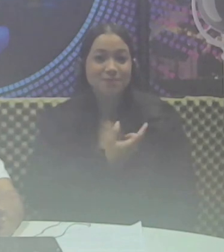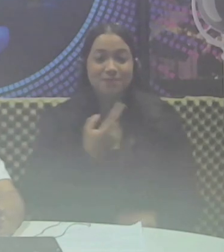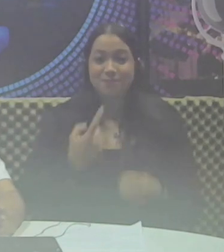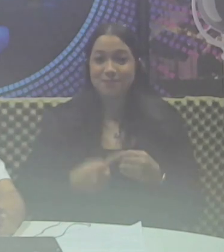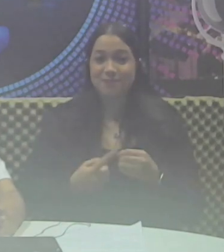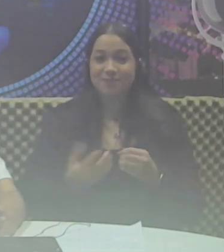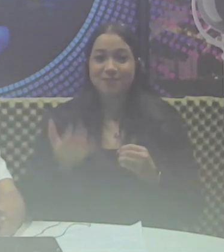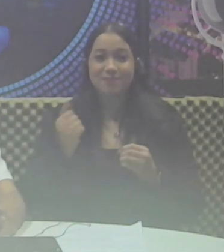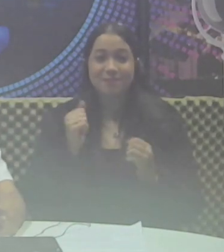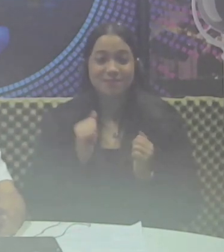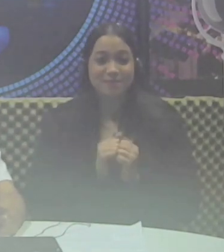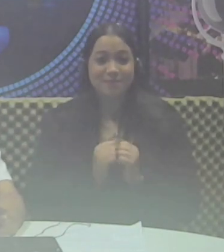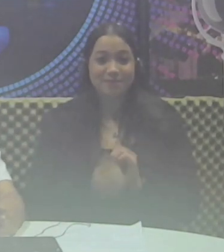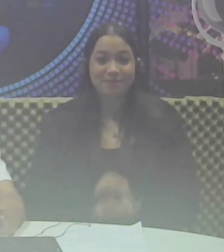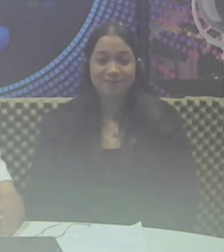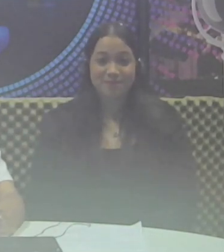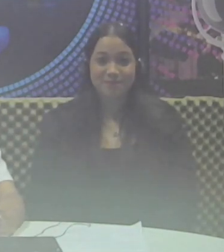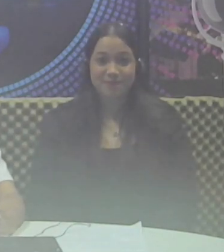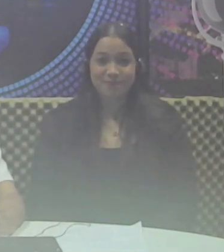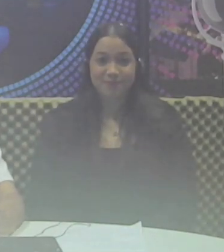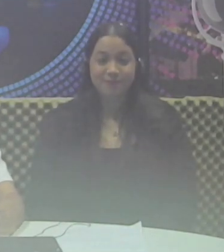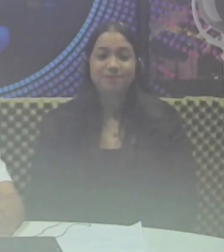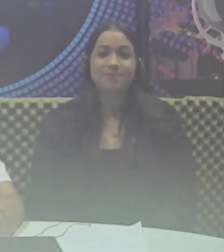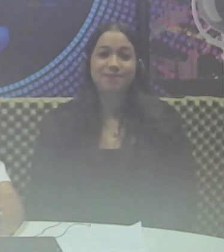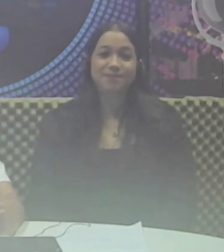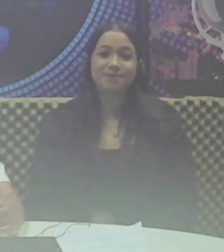Nossa Cidade. Vem com a gente!